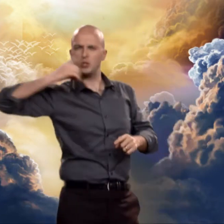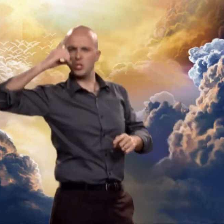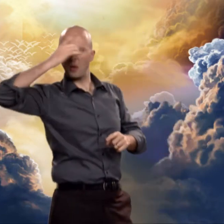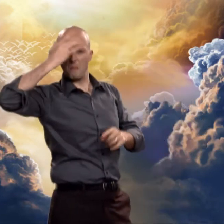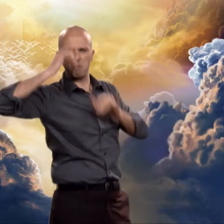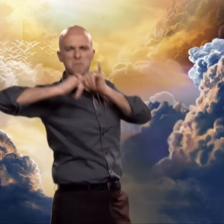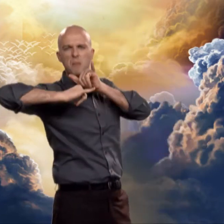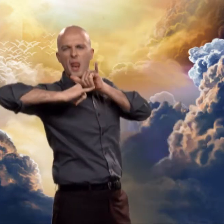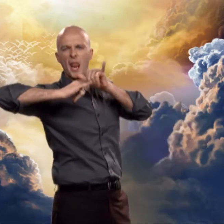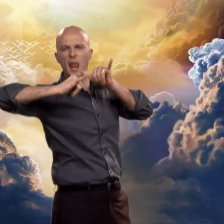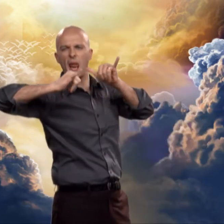Deus.